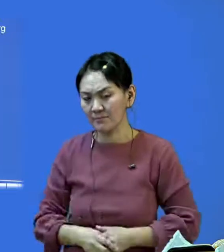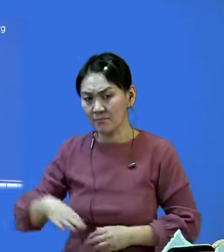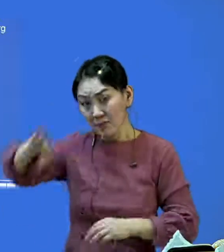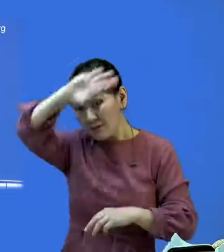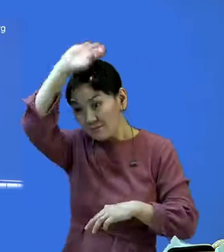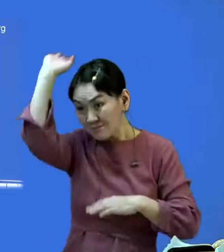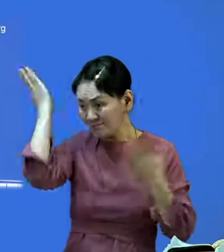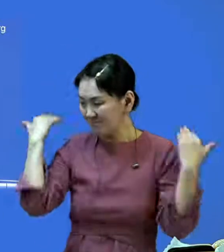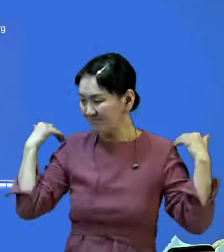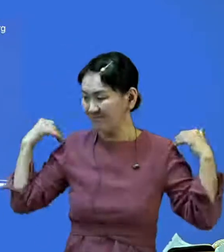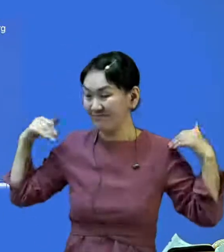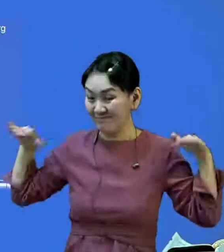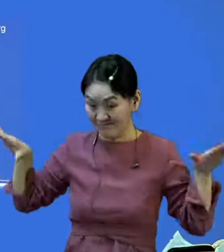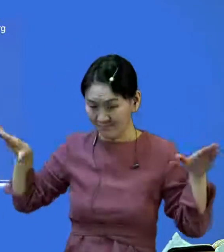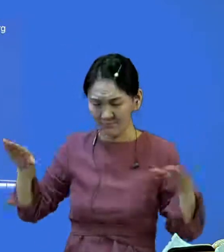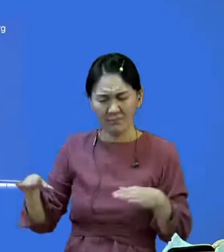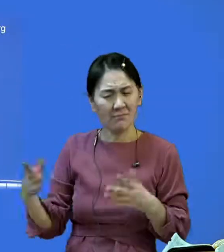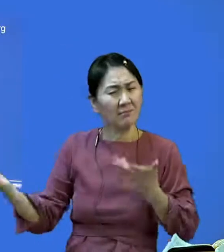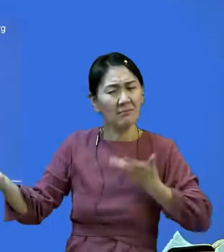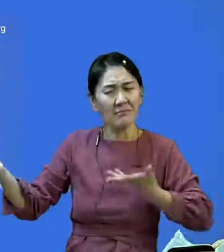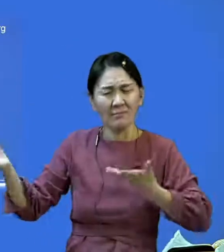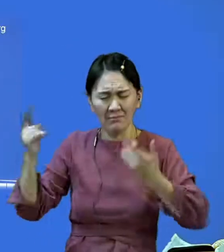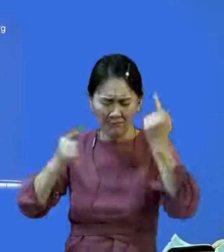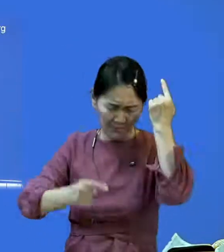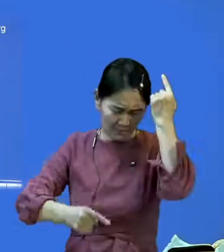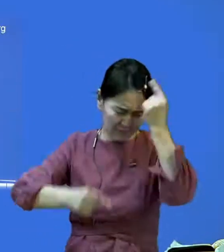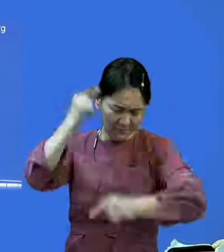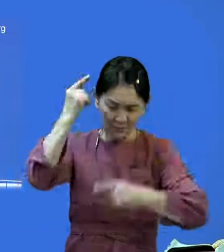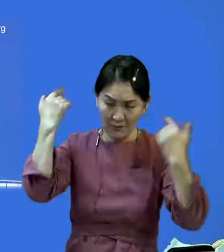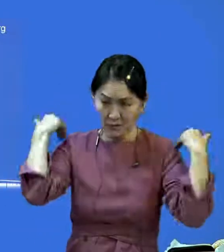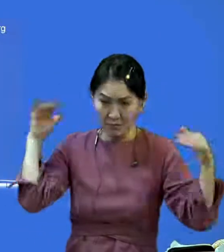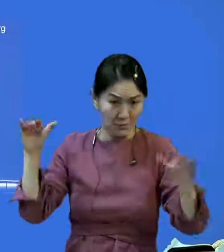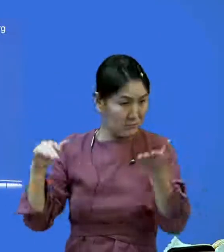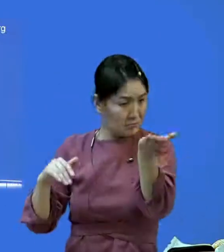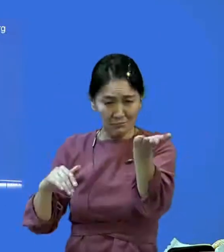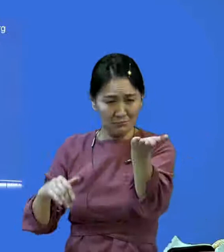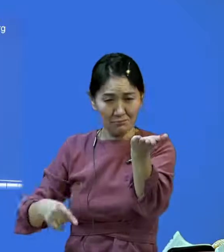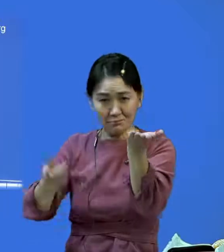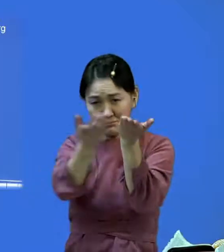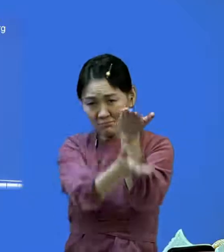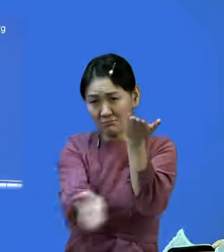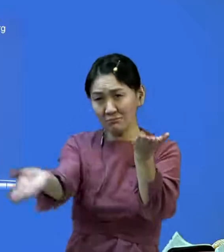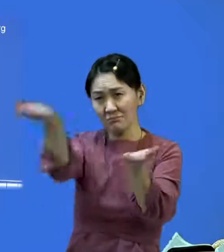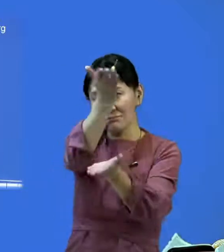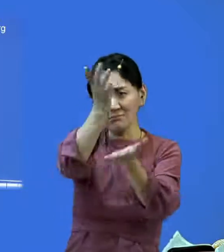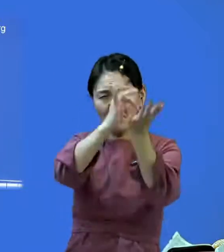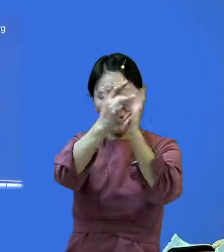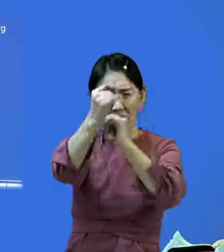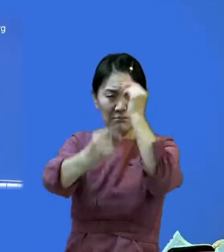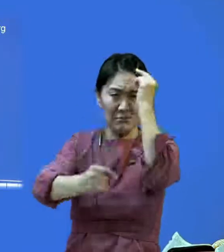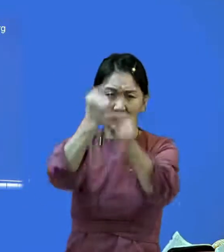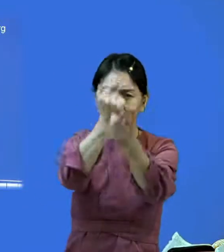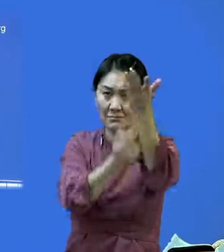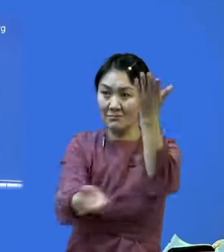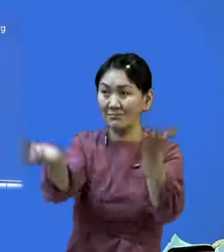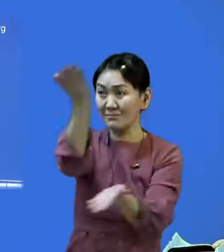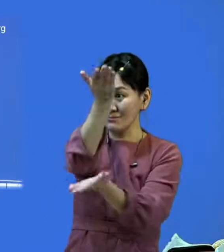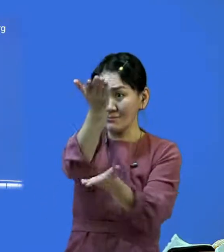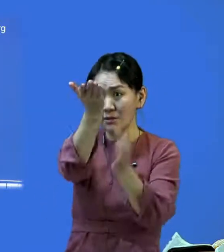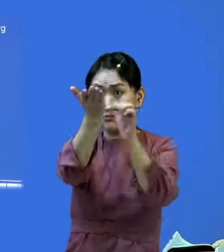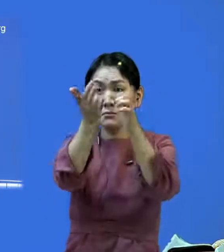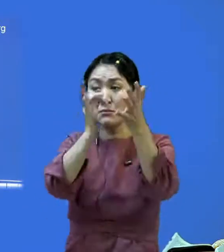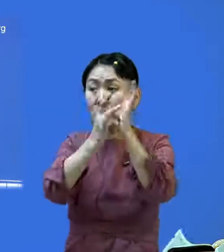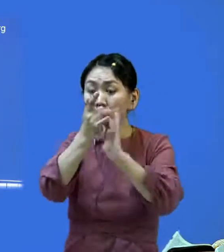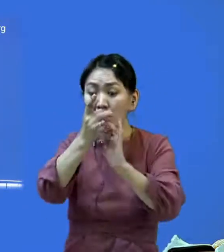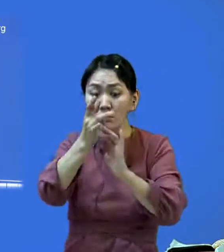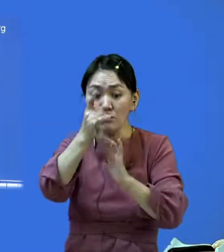Тэнгэр элчээс хамаагүй илүү өндөр байдаг үнэндээ бүтээгч эзэн шүү дээ. Бурханы хүү болох тэрээр төрхөн